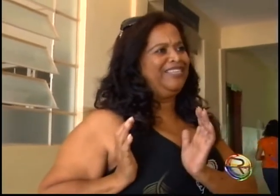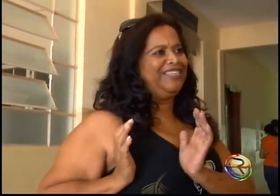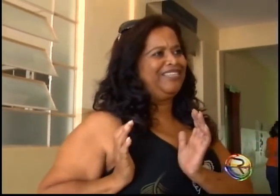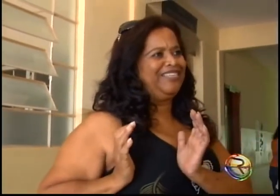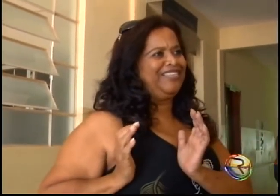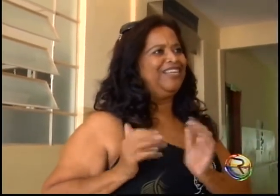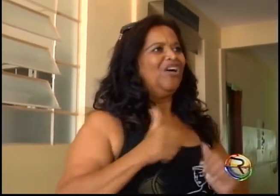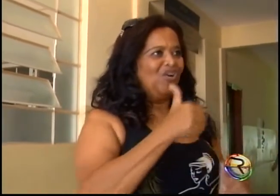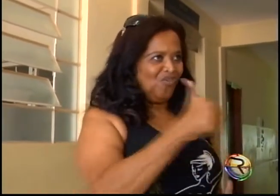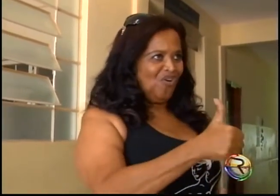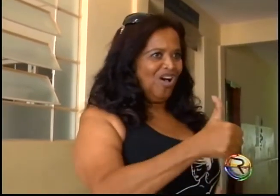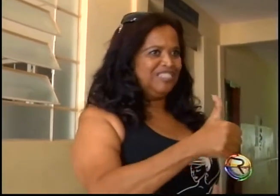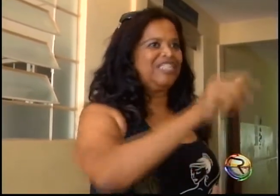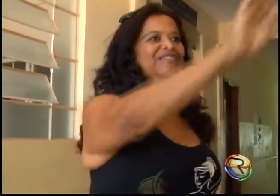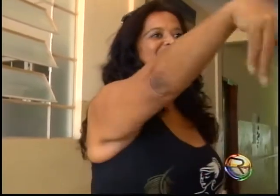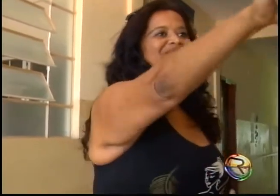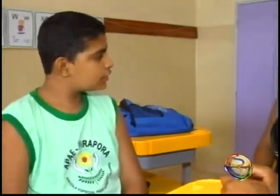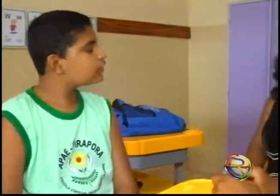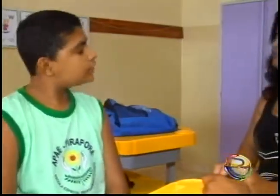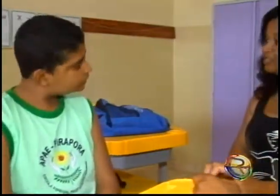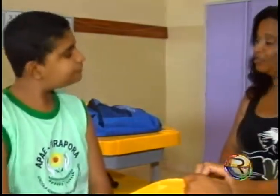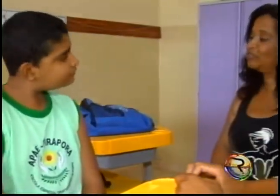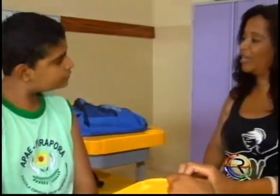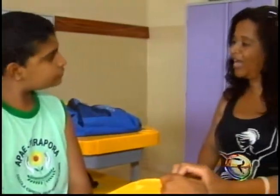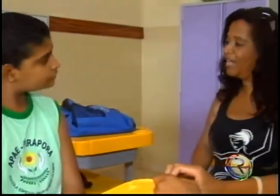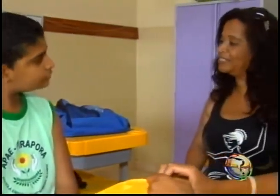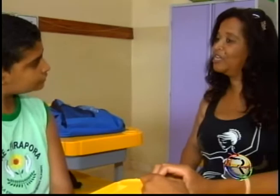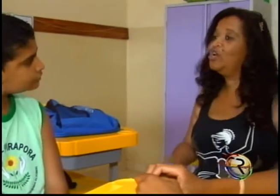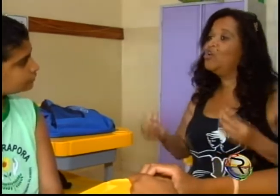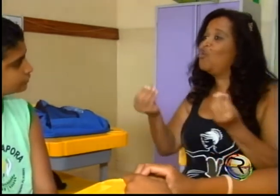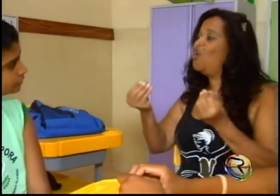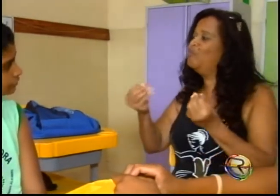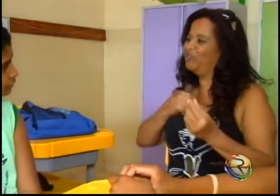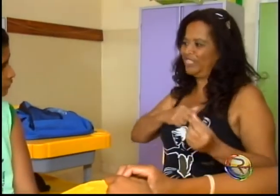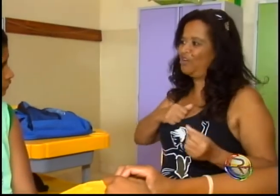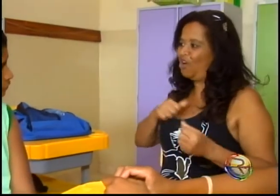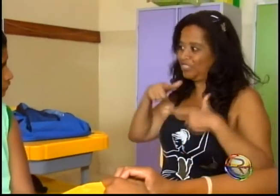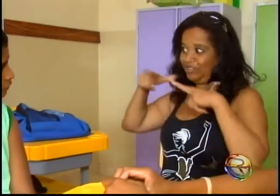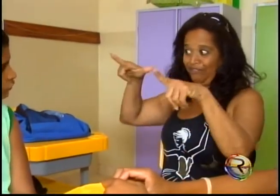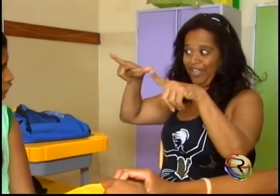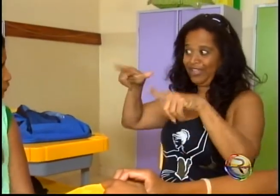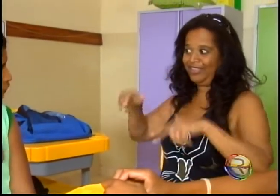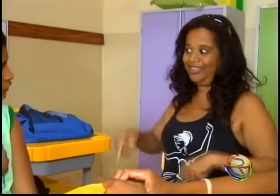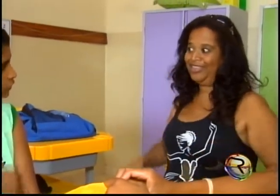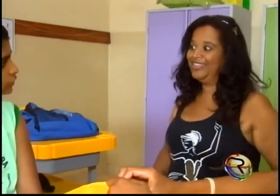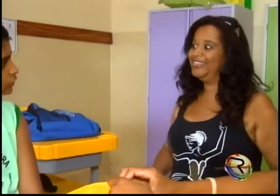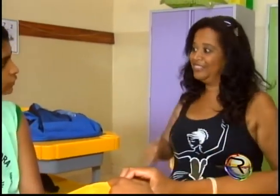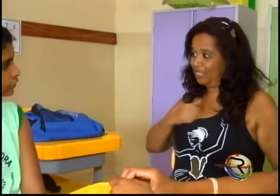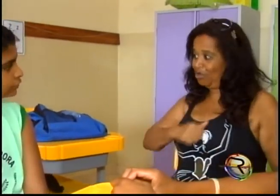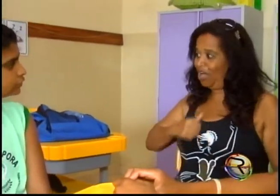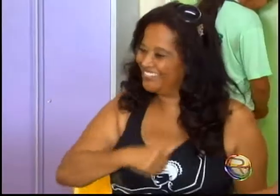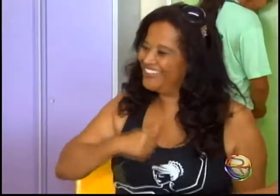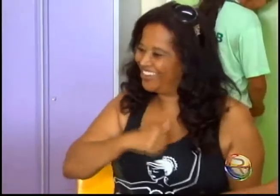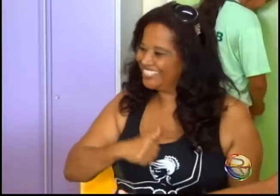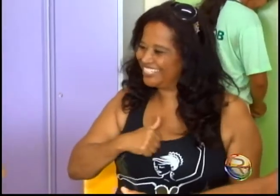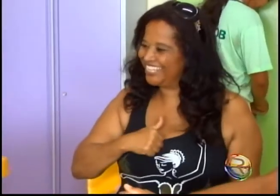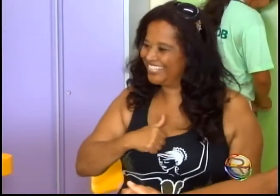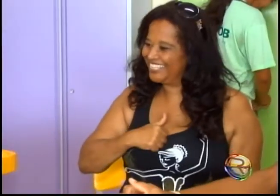naturais das comunidades surdas. Ao contrário do que muitos imaginam, elas não são simplesmente mímicas ou gestos